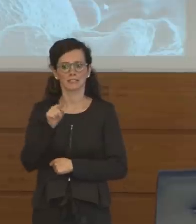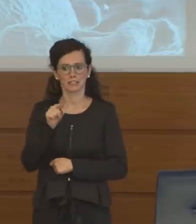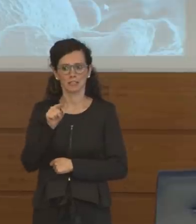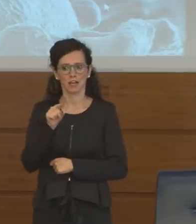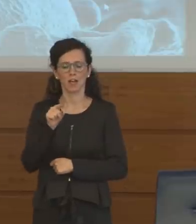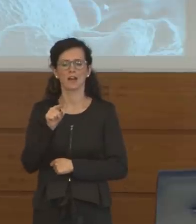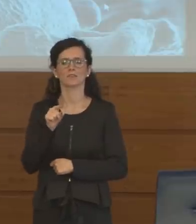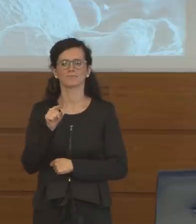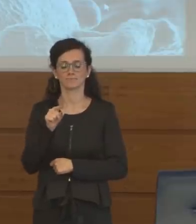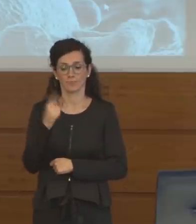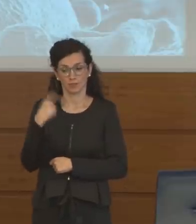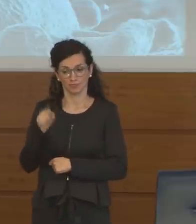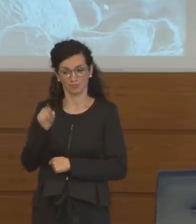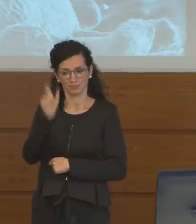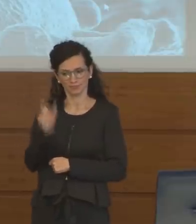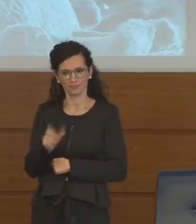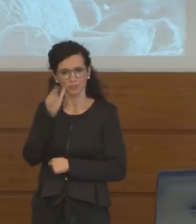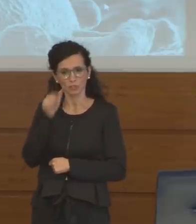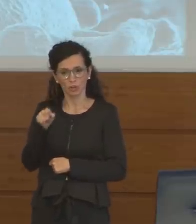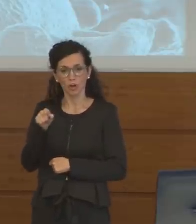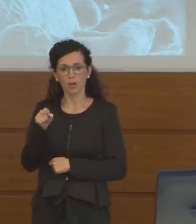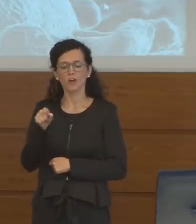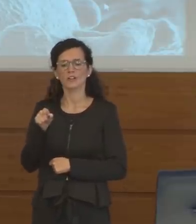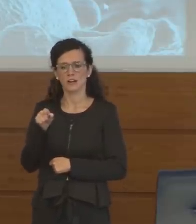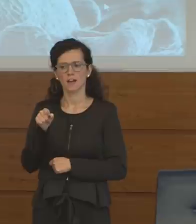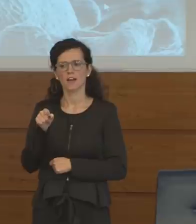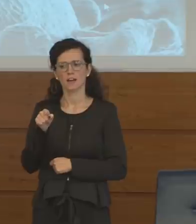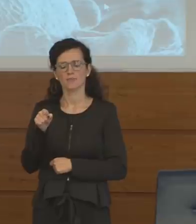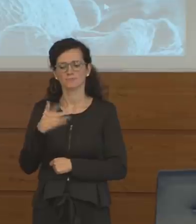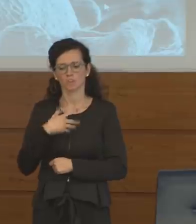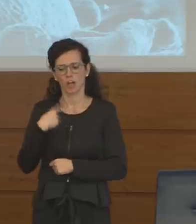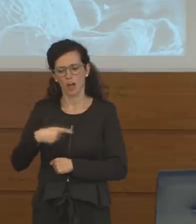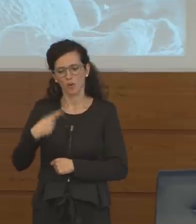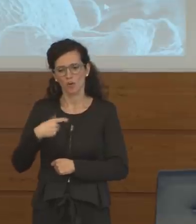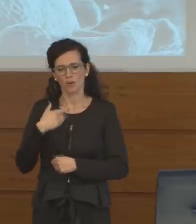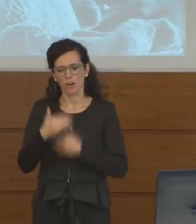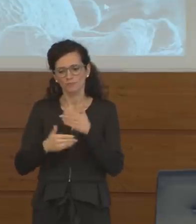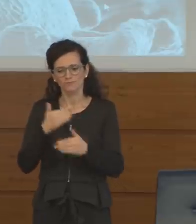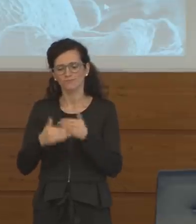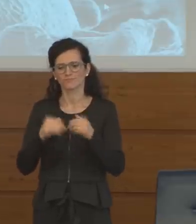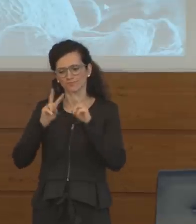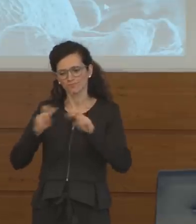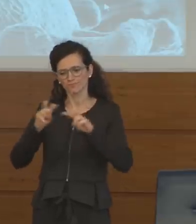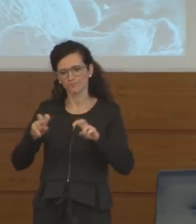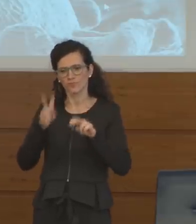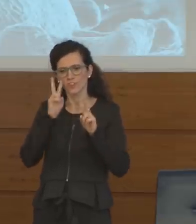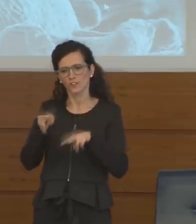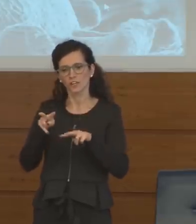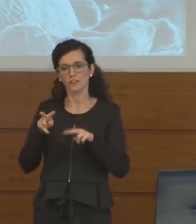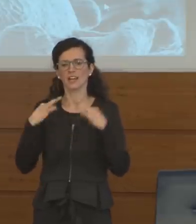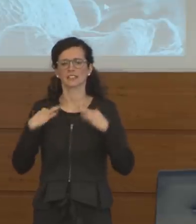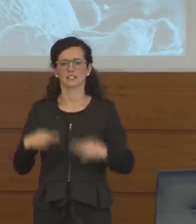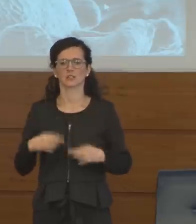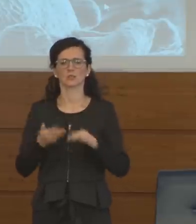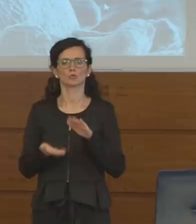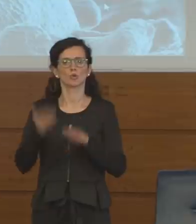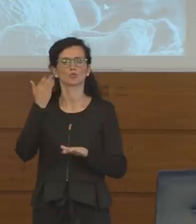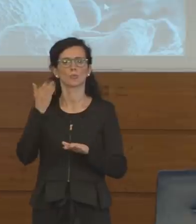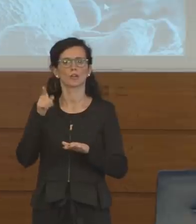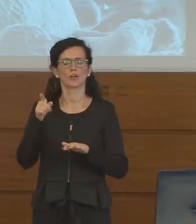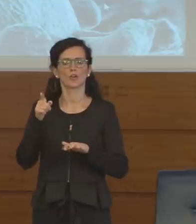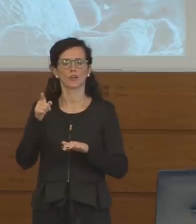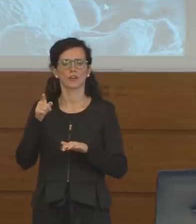questa persona sono ancora in corso le ultime verifiche da parte dell'Istituto Superiore di